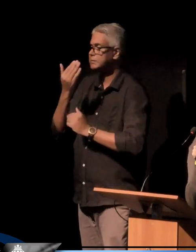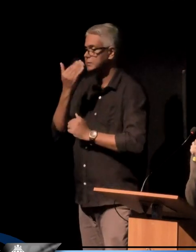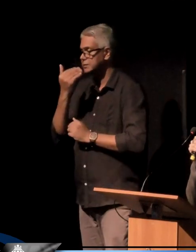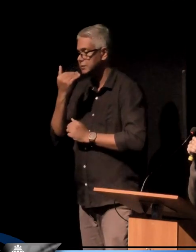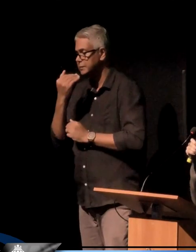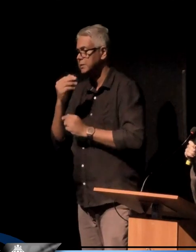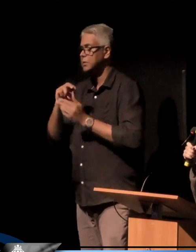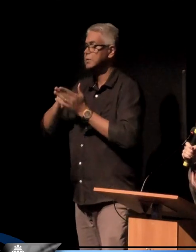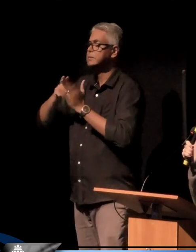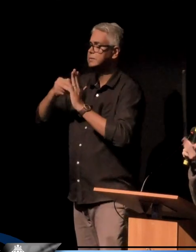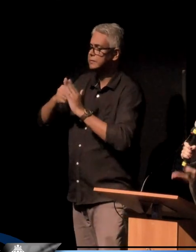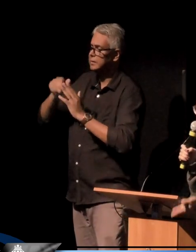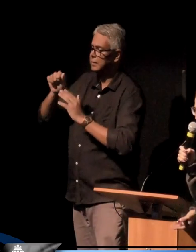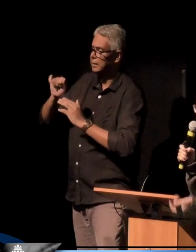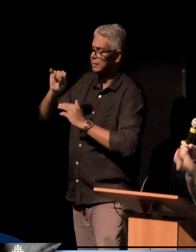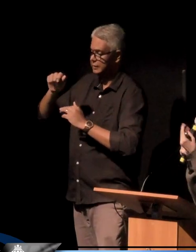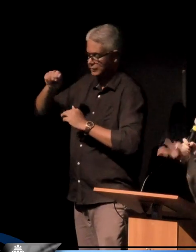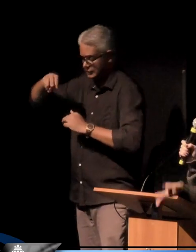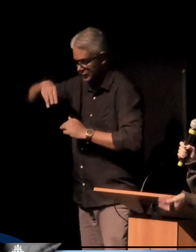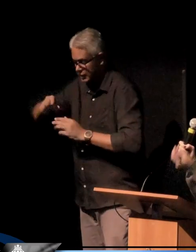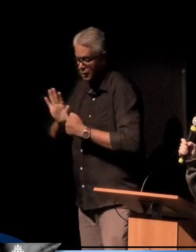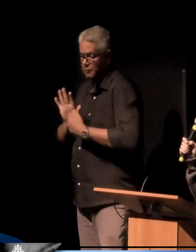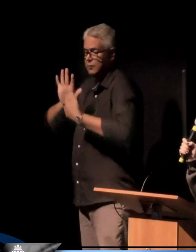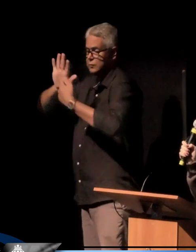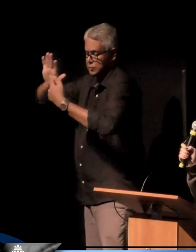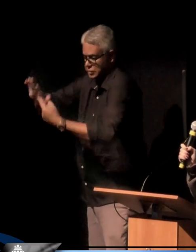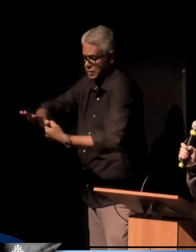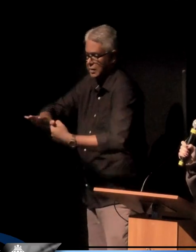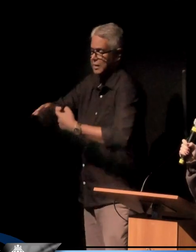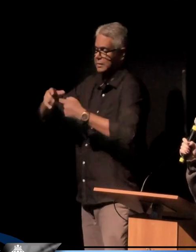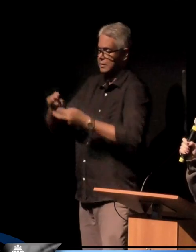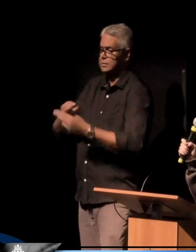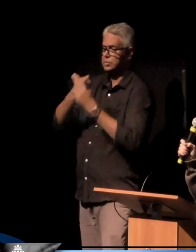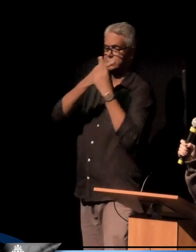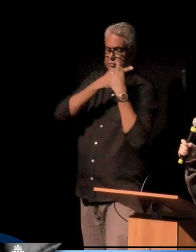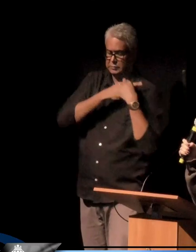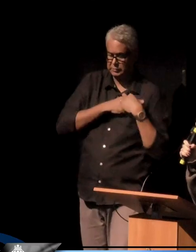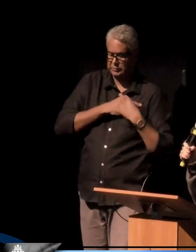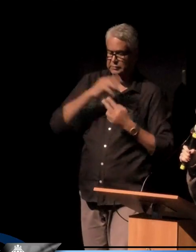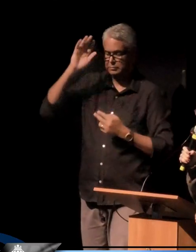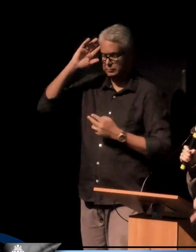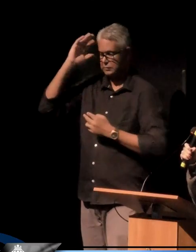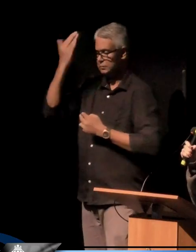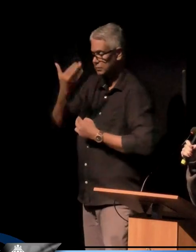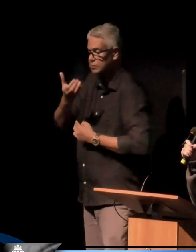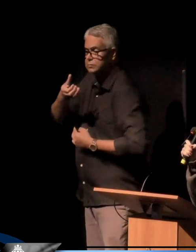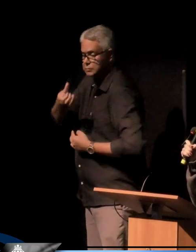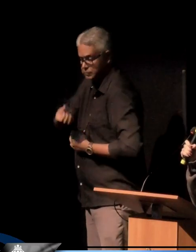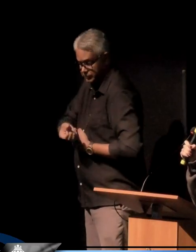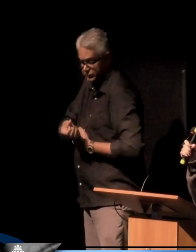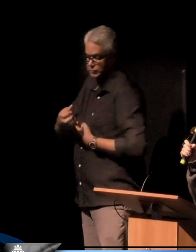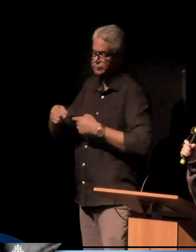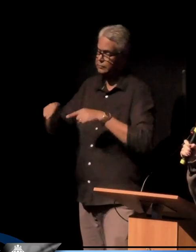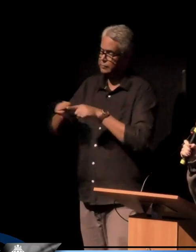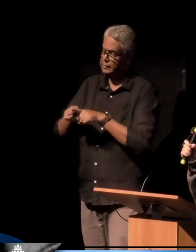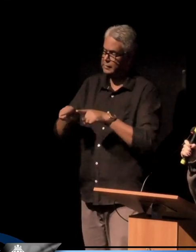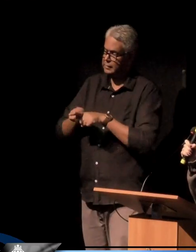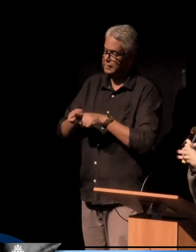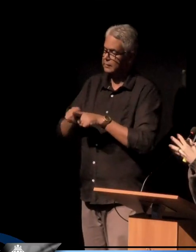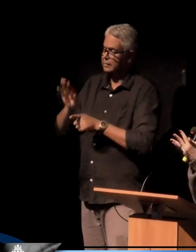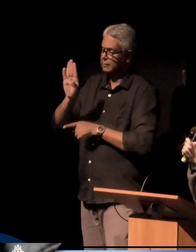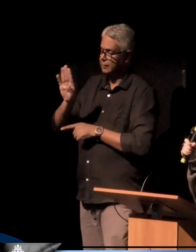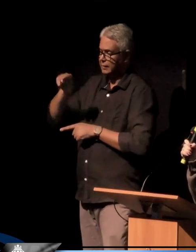é né mostrar que ela tá lá no Marco legal né na resolução 6 tá na na nossa